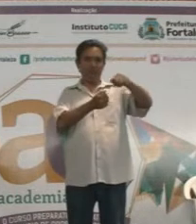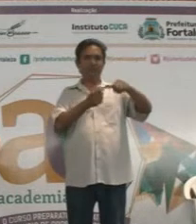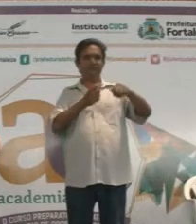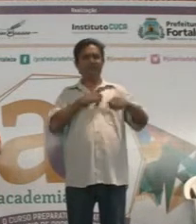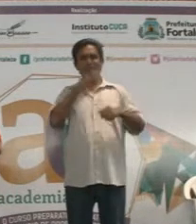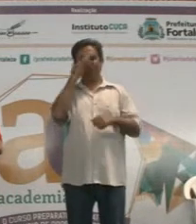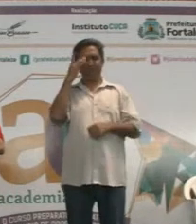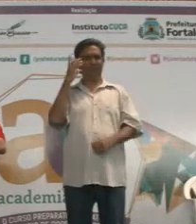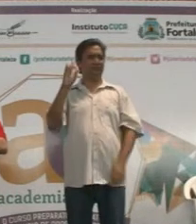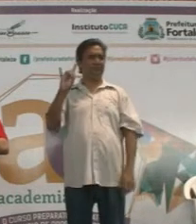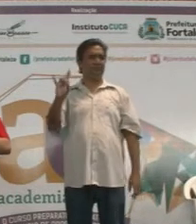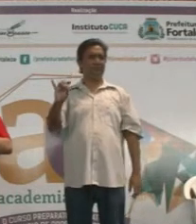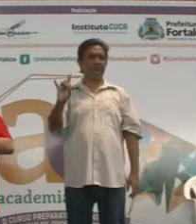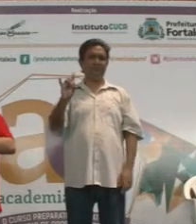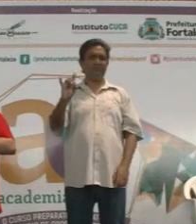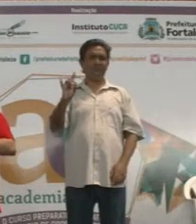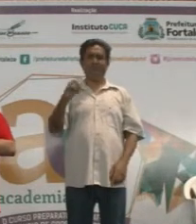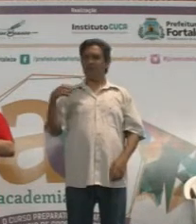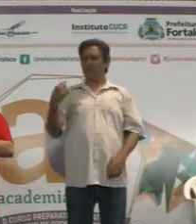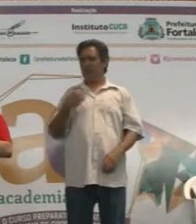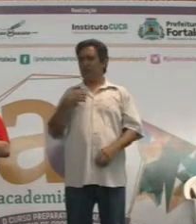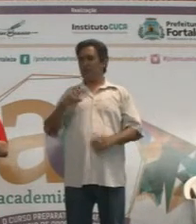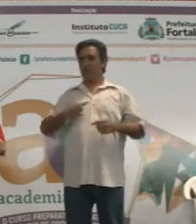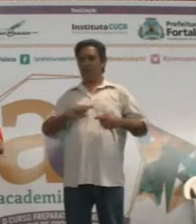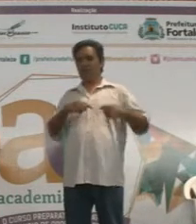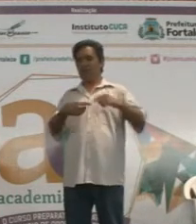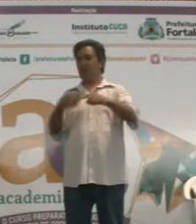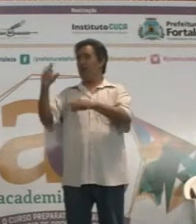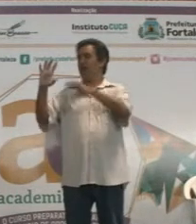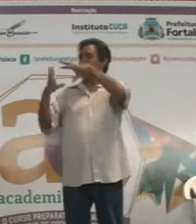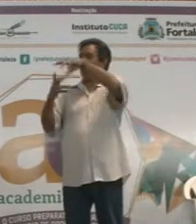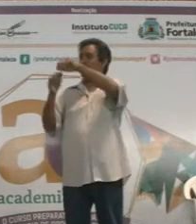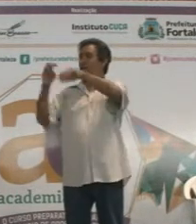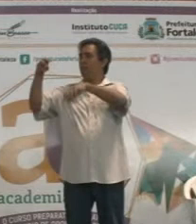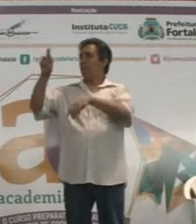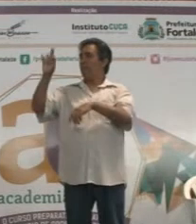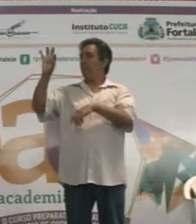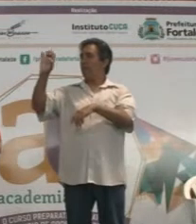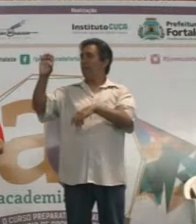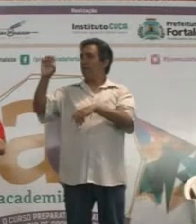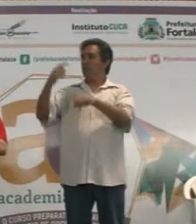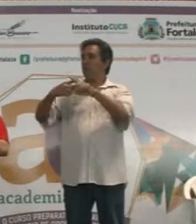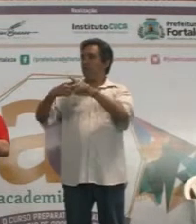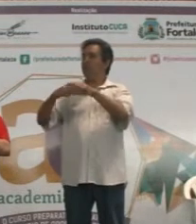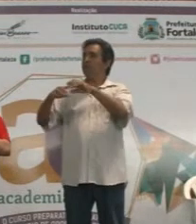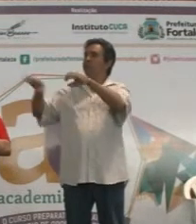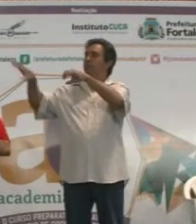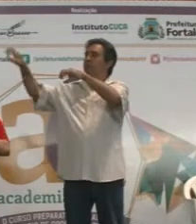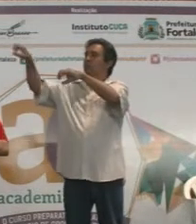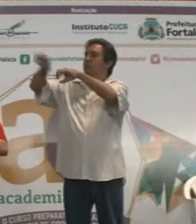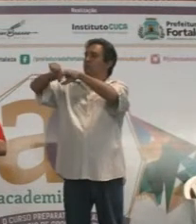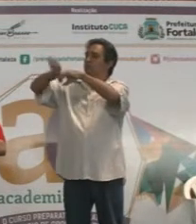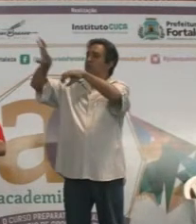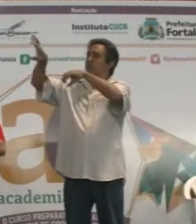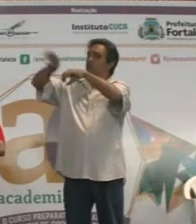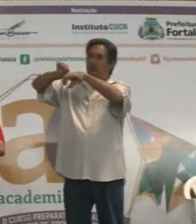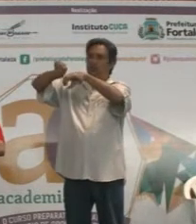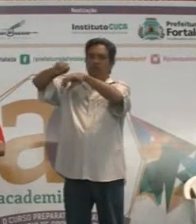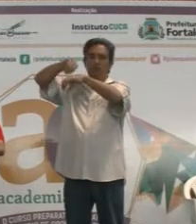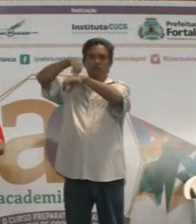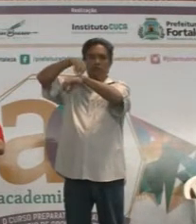na Lua, nós somos descendentes de marcianos por conta de quê? Porque quando os engenheiros batiam e levavam